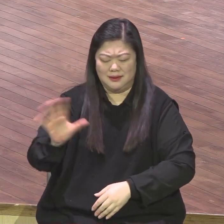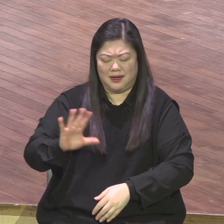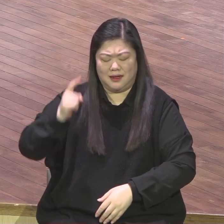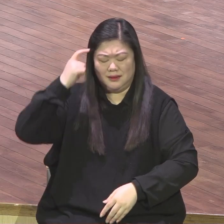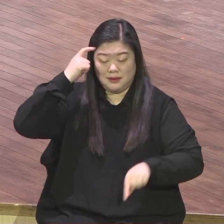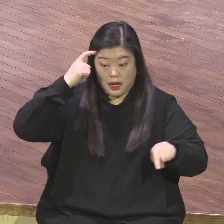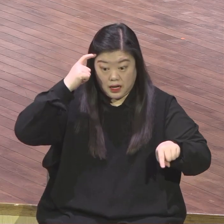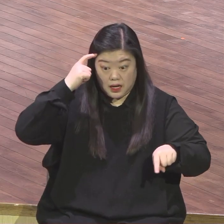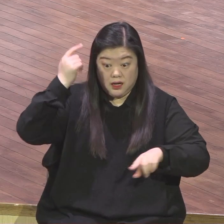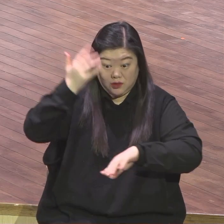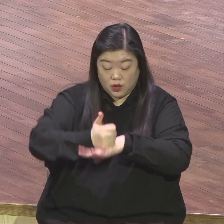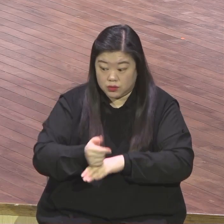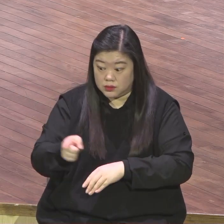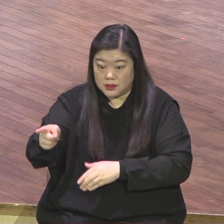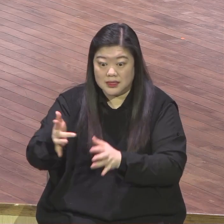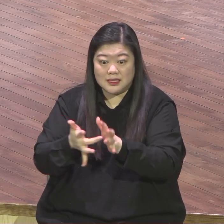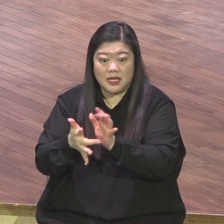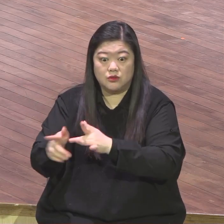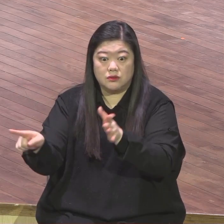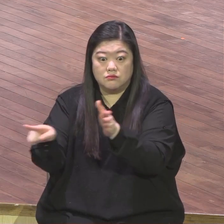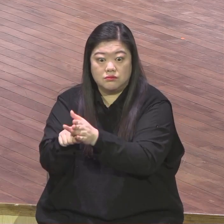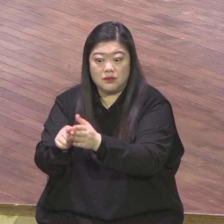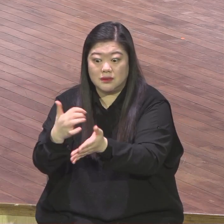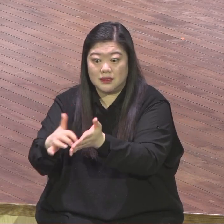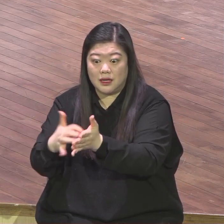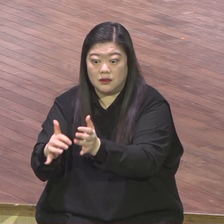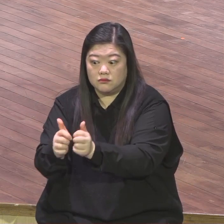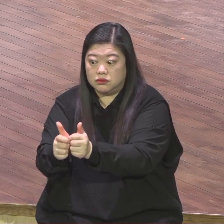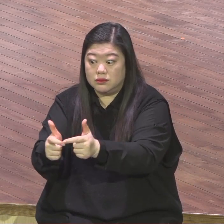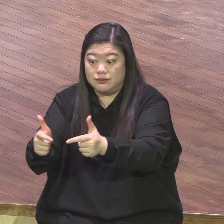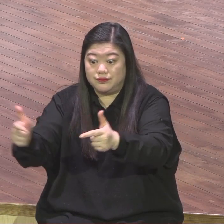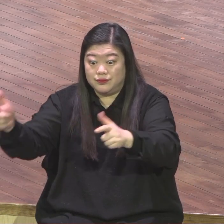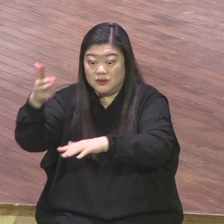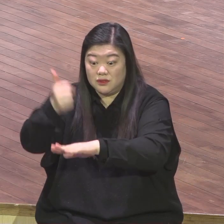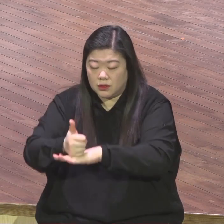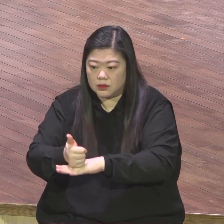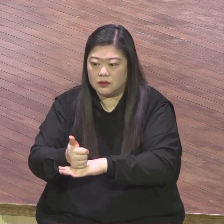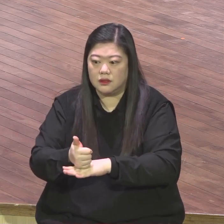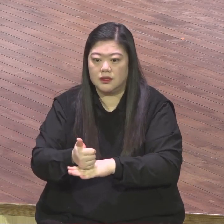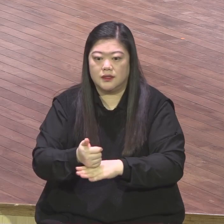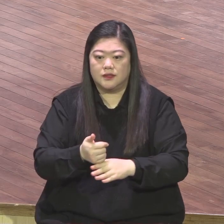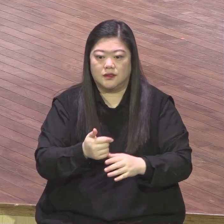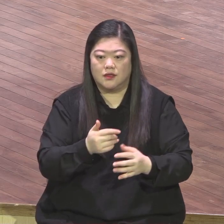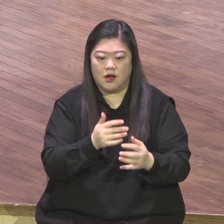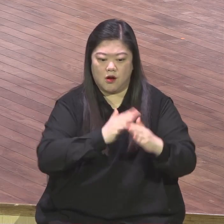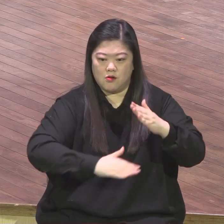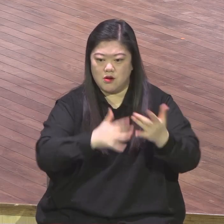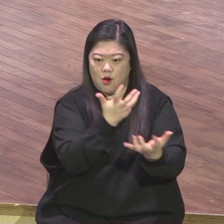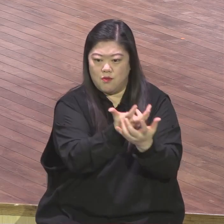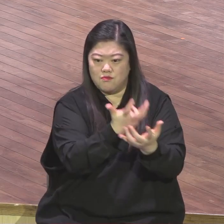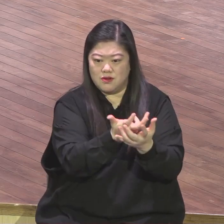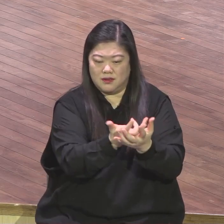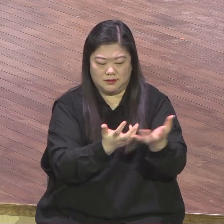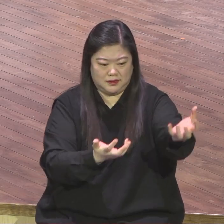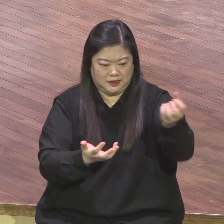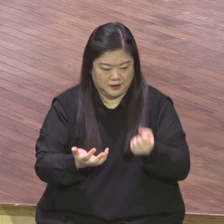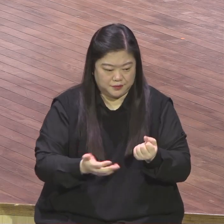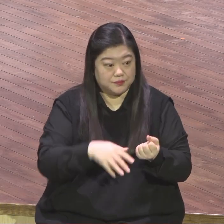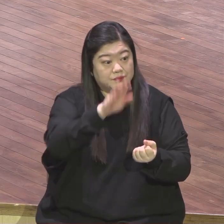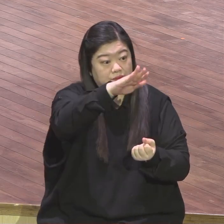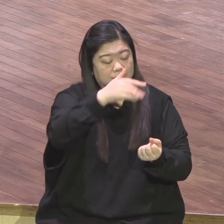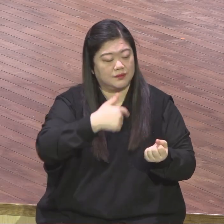자들을 잡아들이기 위해서 대제사장의 공문을 받아가지고 혈기 등등하여 이 다메섹으로